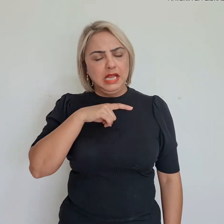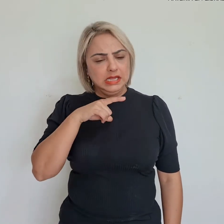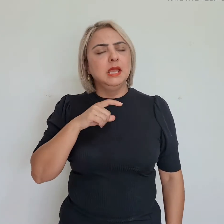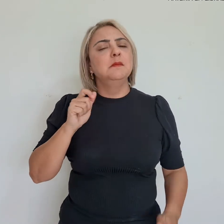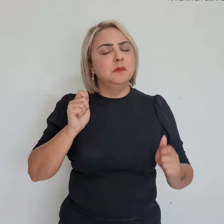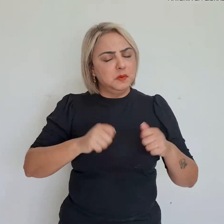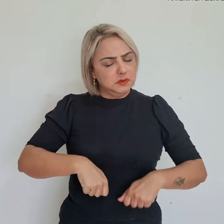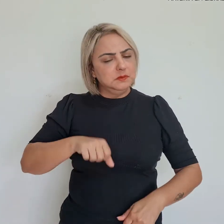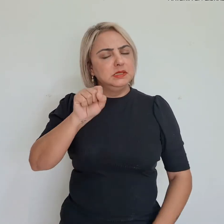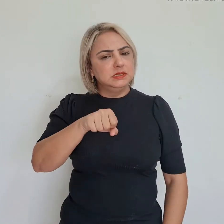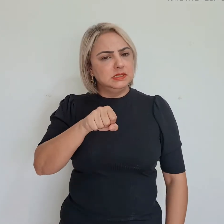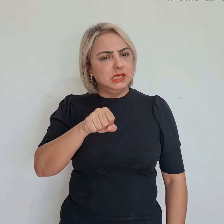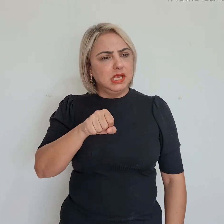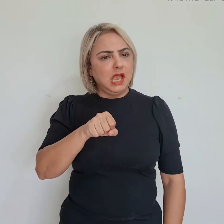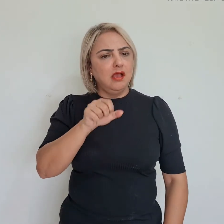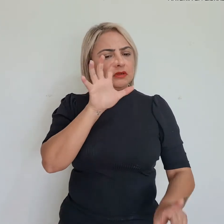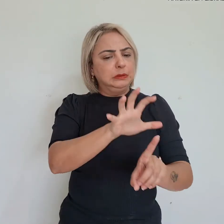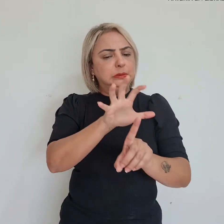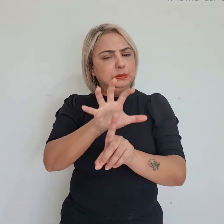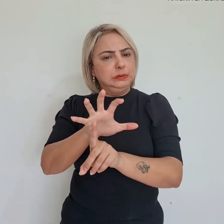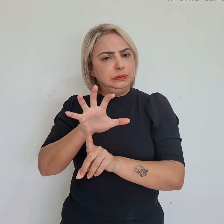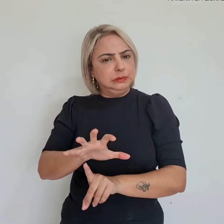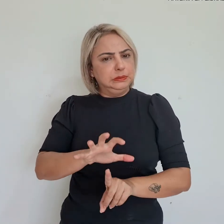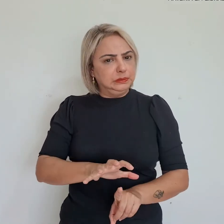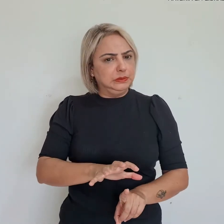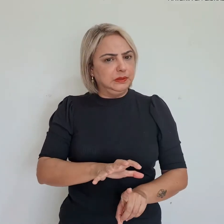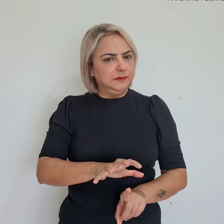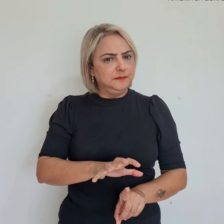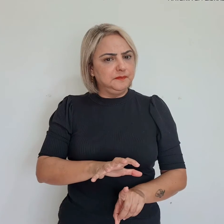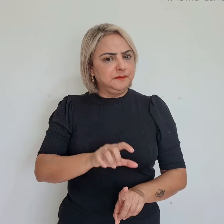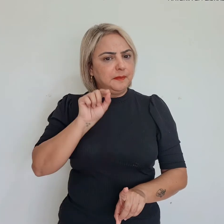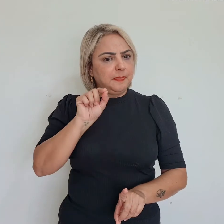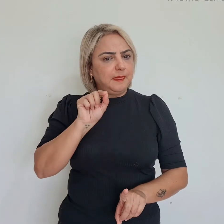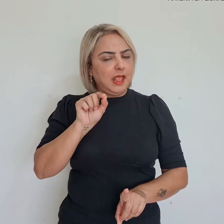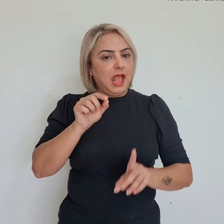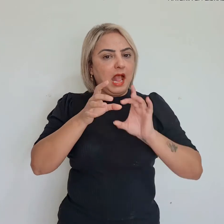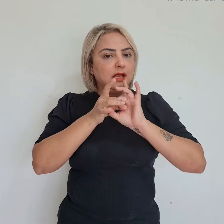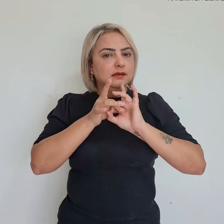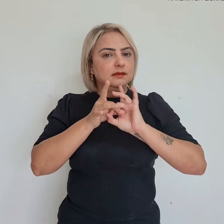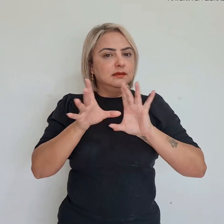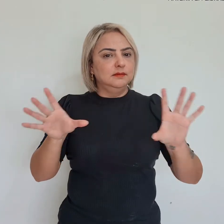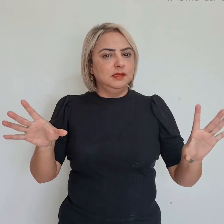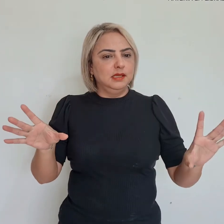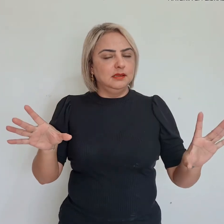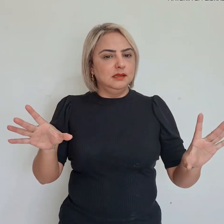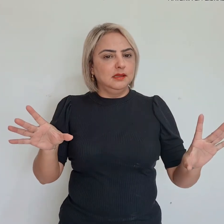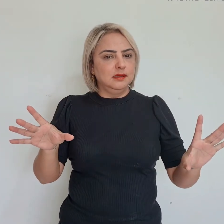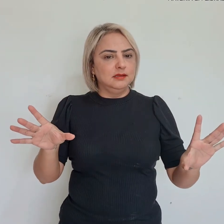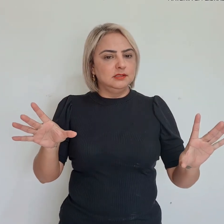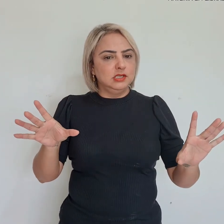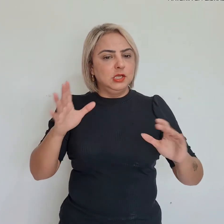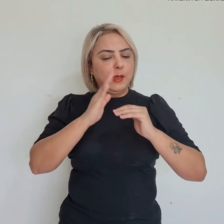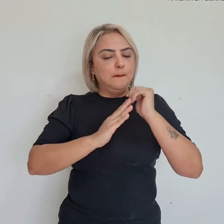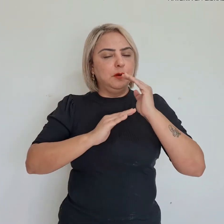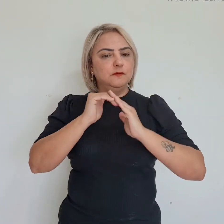possibilidade de influenciar negativamente a liberdade de cátedra. A